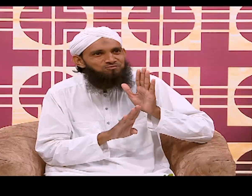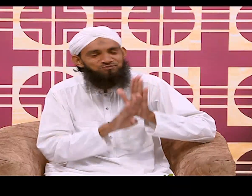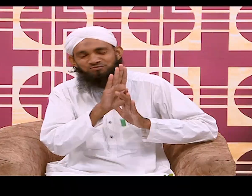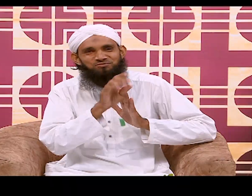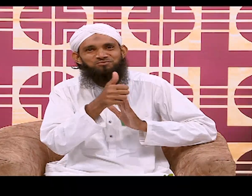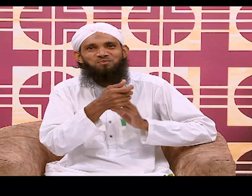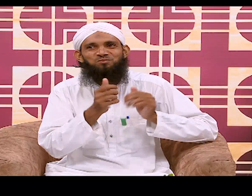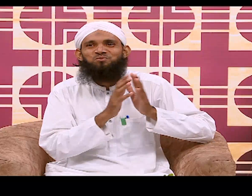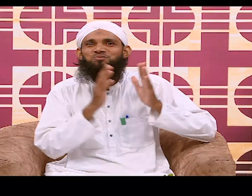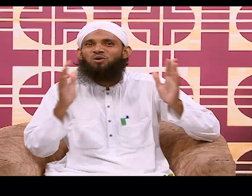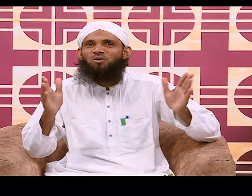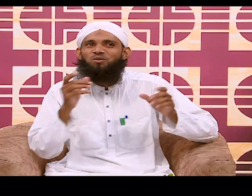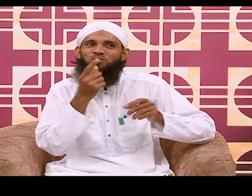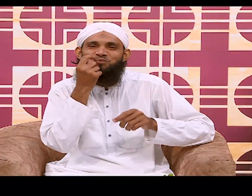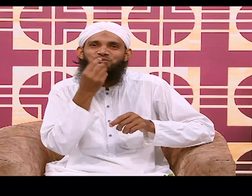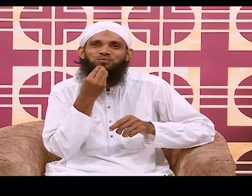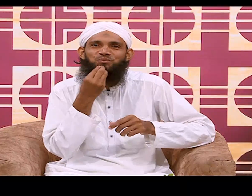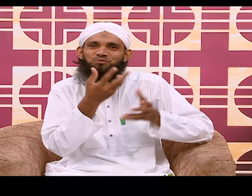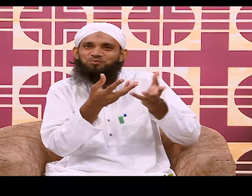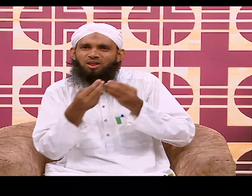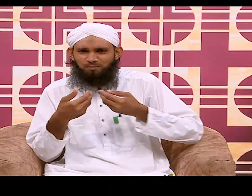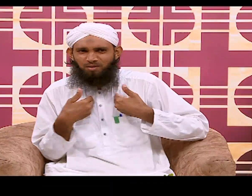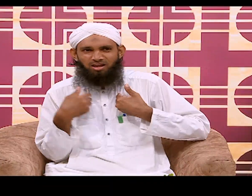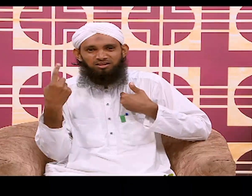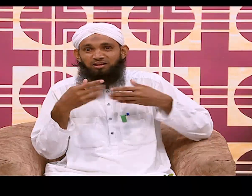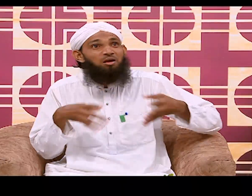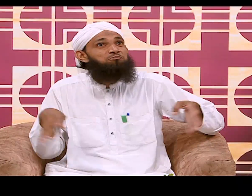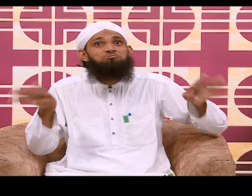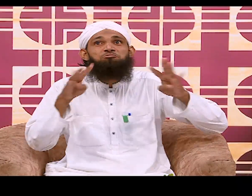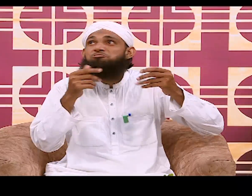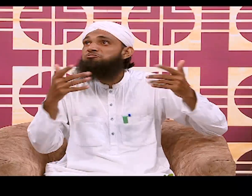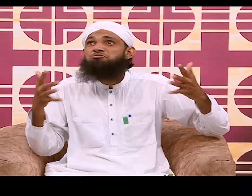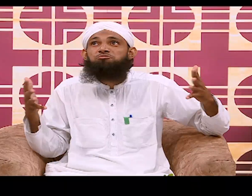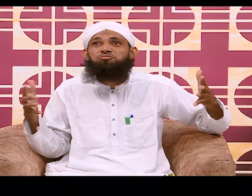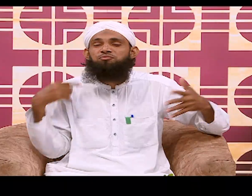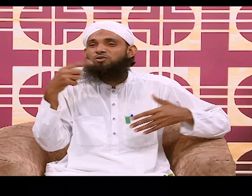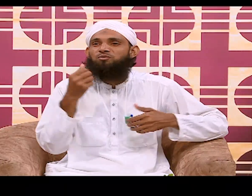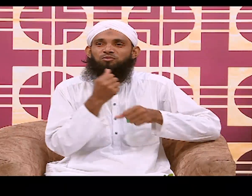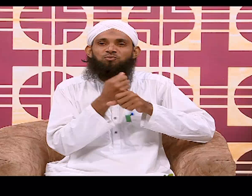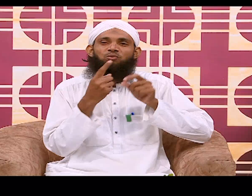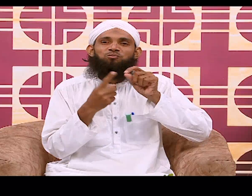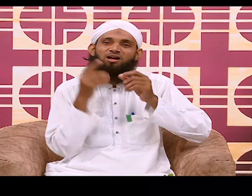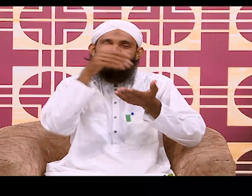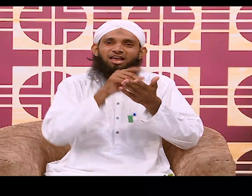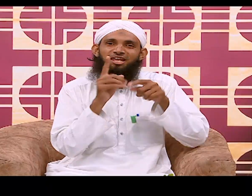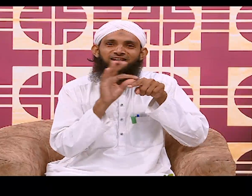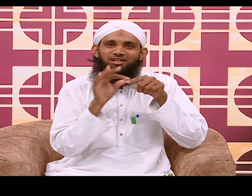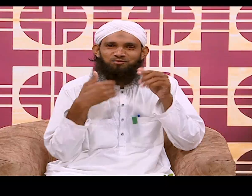سارا مال و دولت حضور غوث پاک رحمت اللہ علیہ کی اسی ایک رات کی عنایت کی برکت ہے۔ اے عاشقان